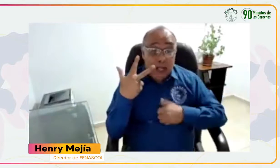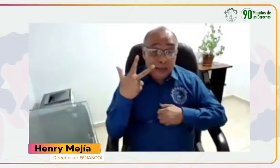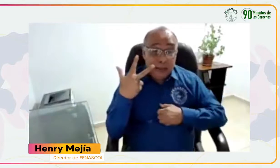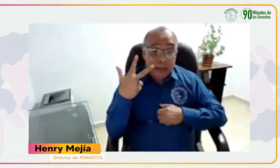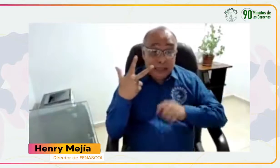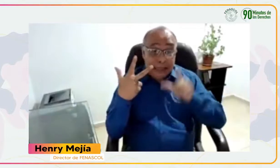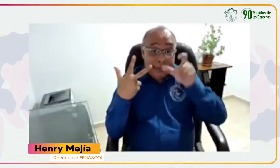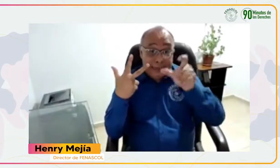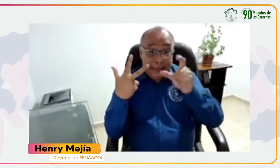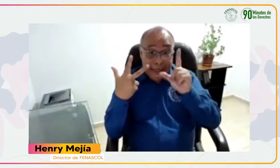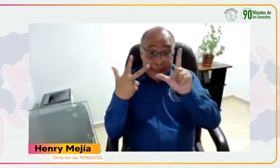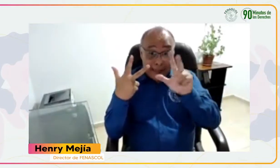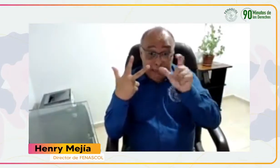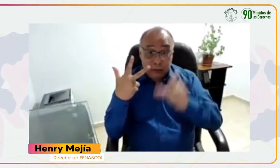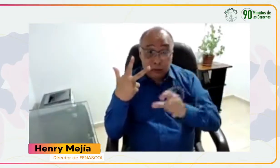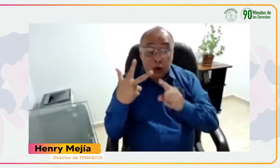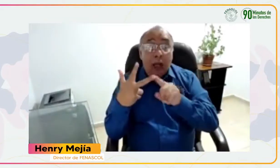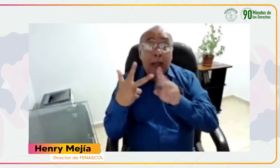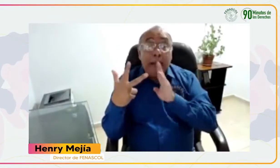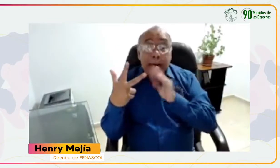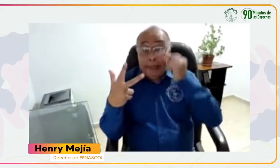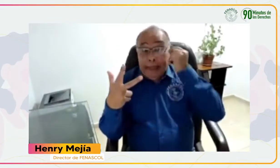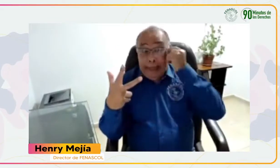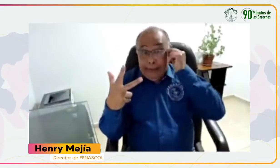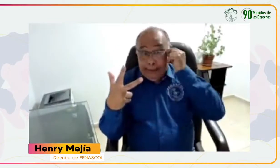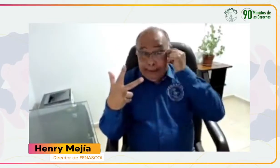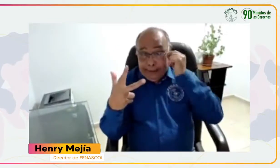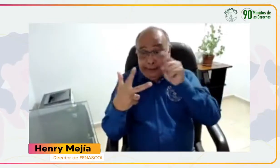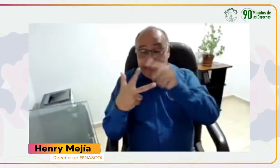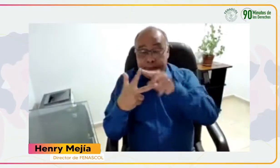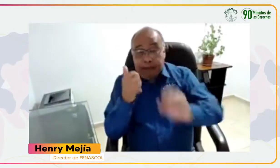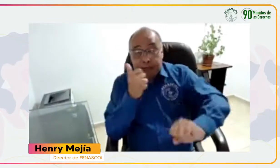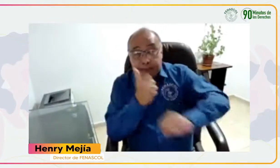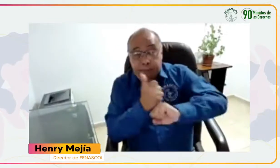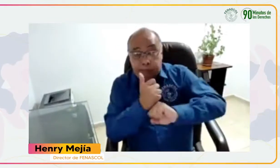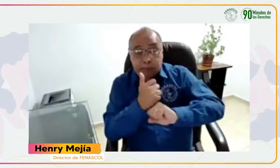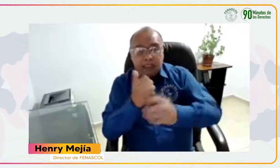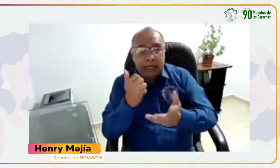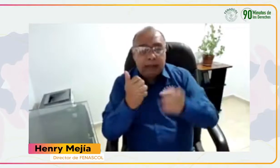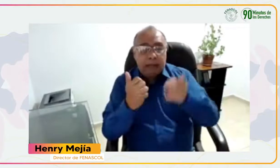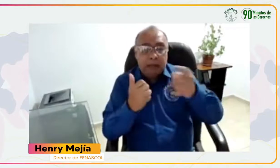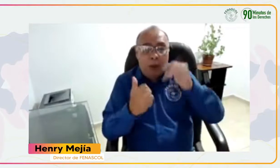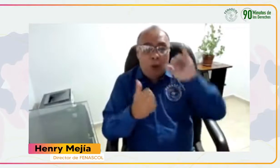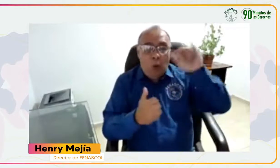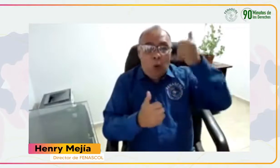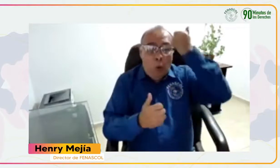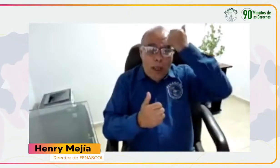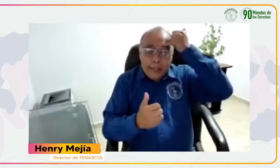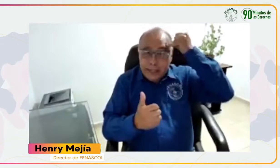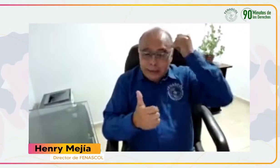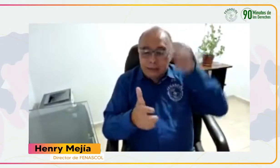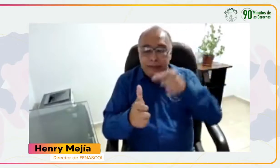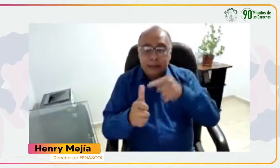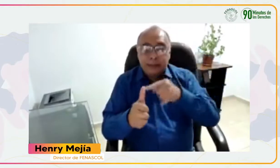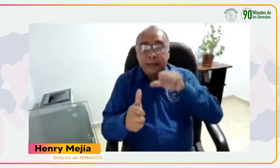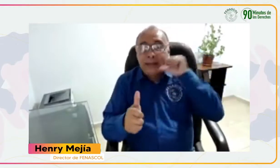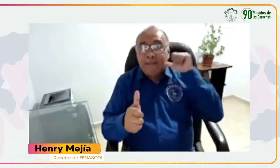son tres personas. Son tres personas, estoy yo, me está apoyando también Joaquín